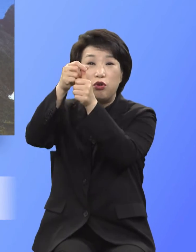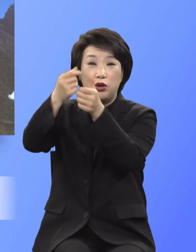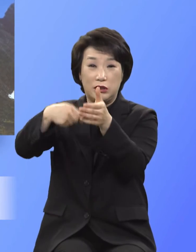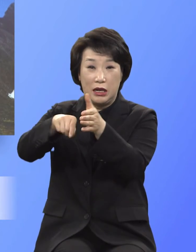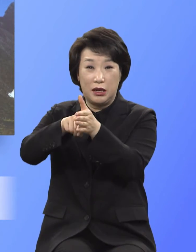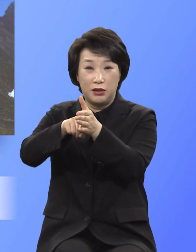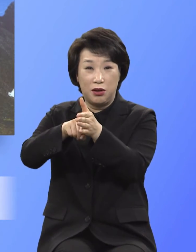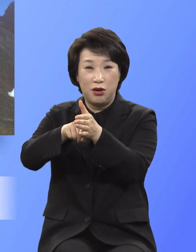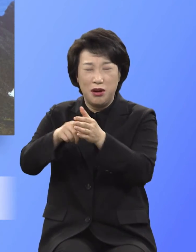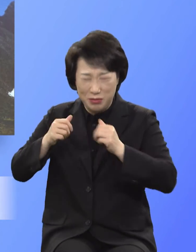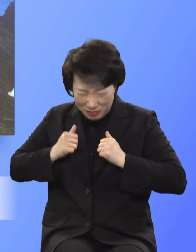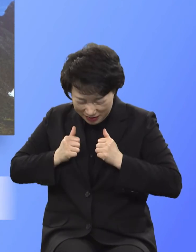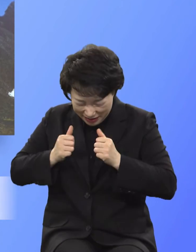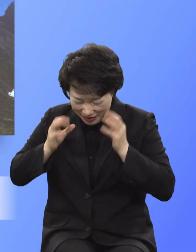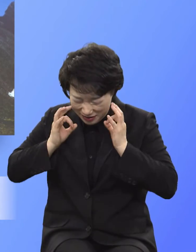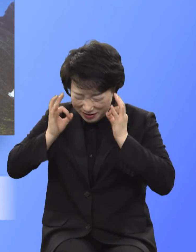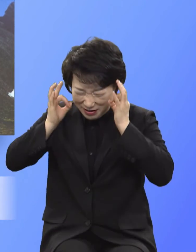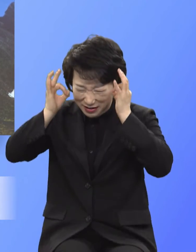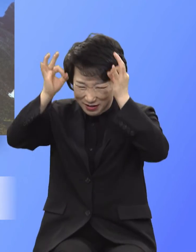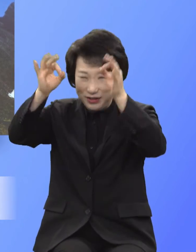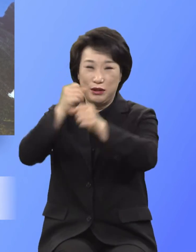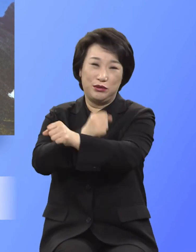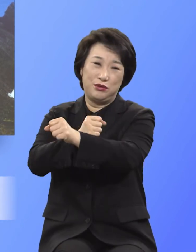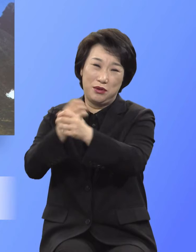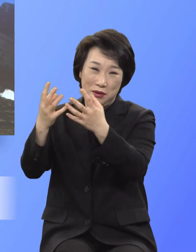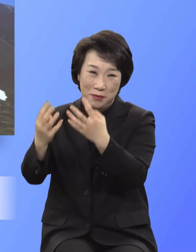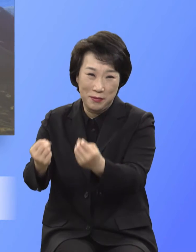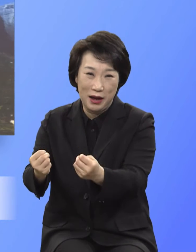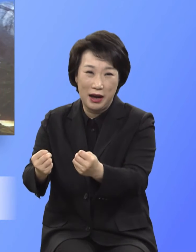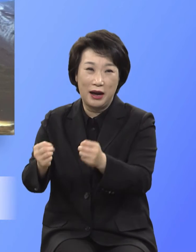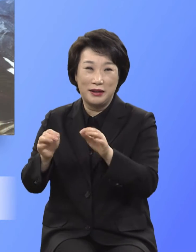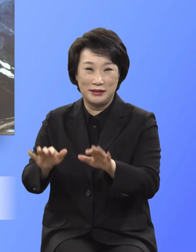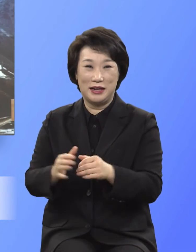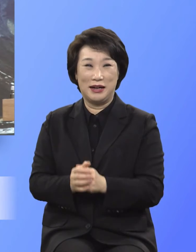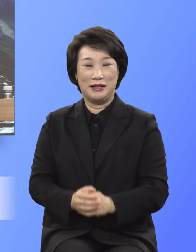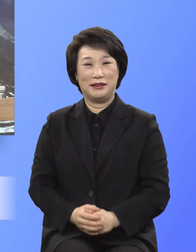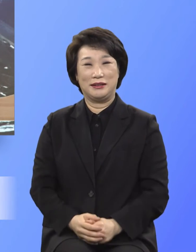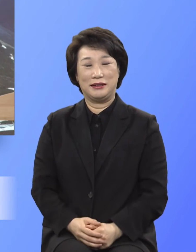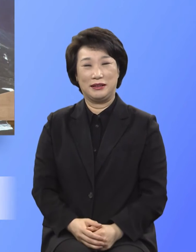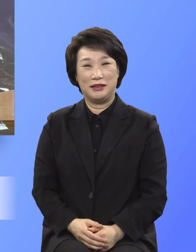하려고 부단한 노력과 애를 쓰시고